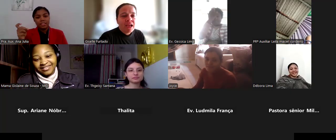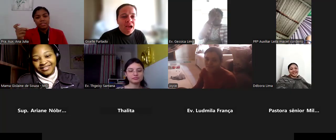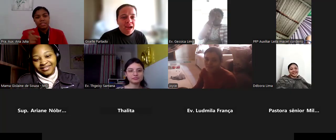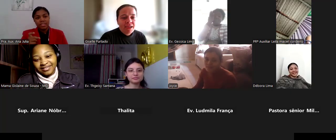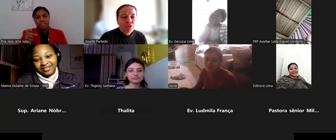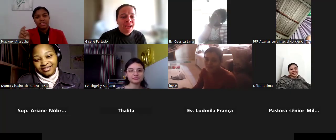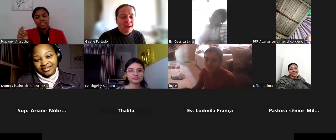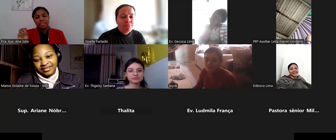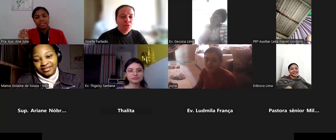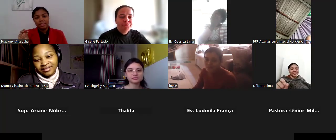Aí o W,